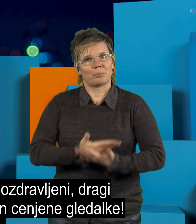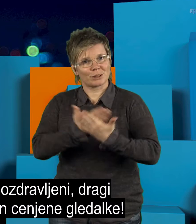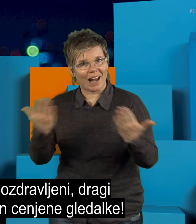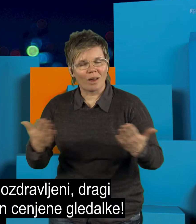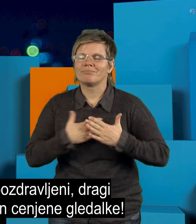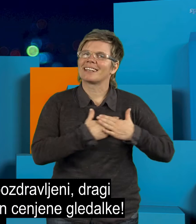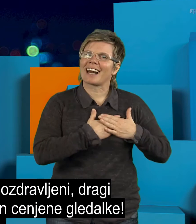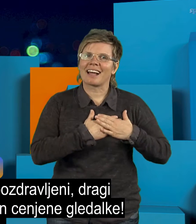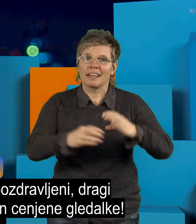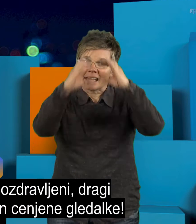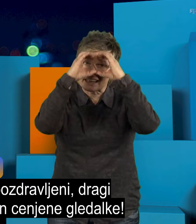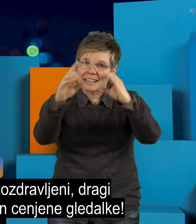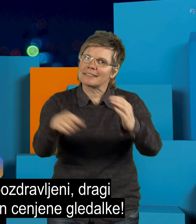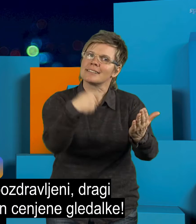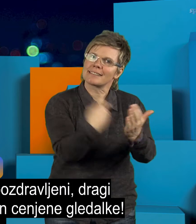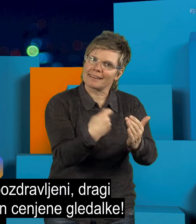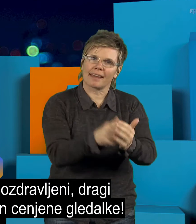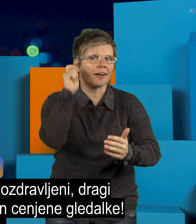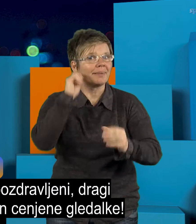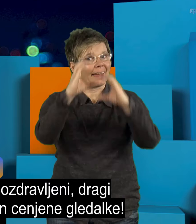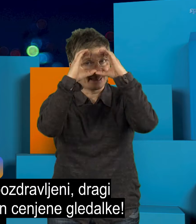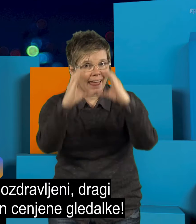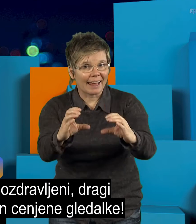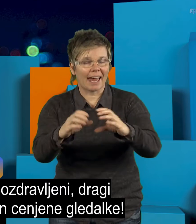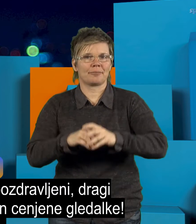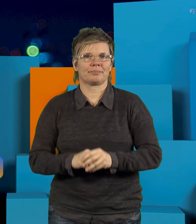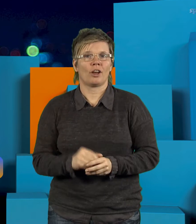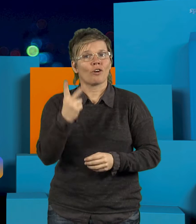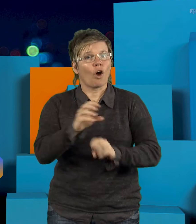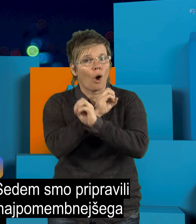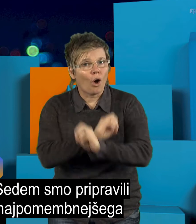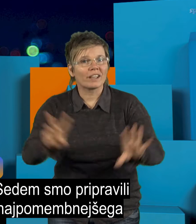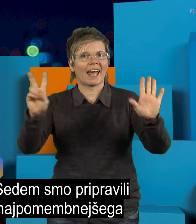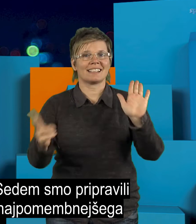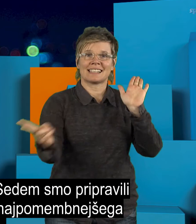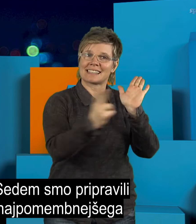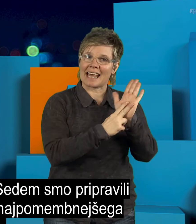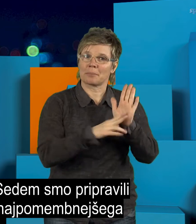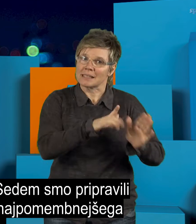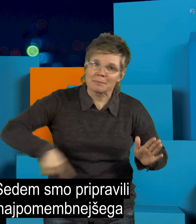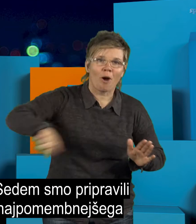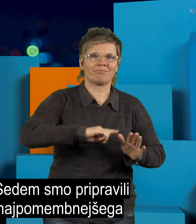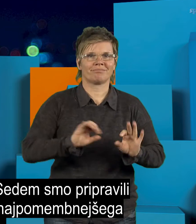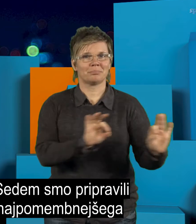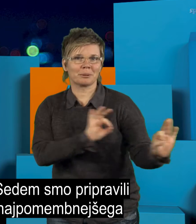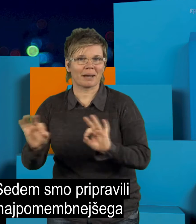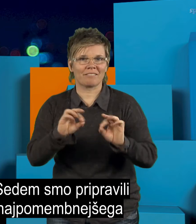Lepo pozdravljeni, dragi gledalci in cenjene gledalke. V oddaji 7 smo pripravili pregled